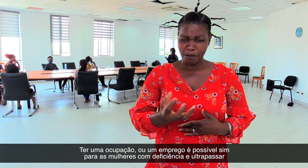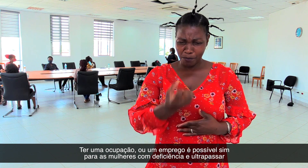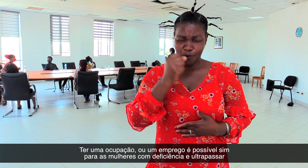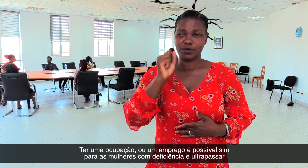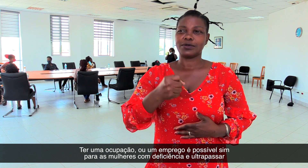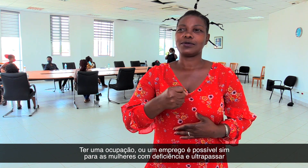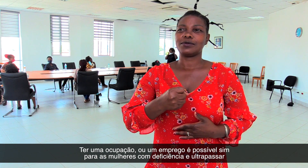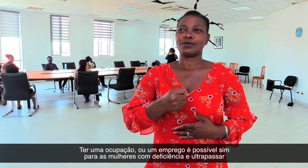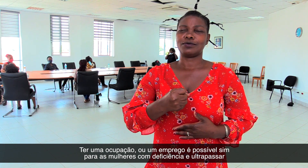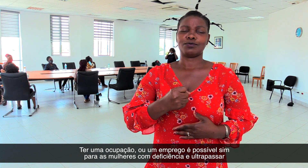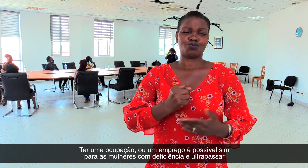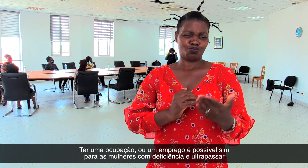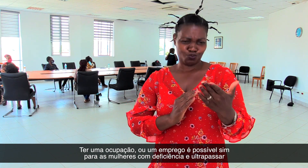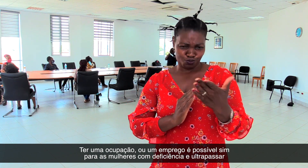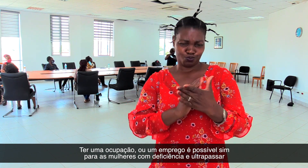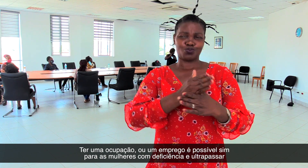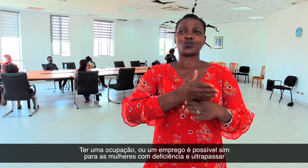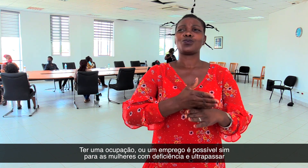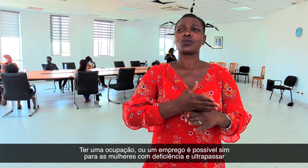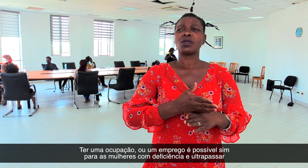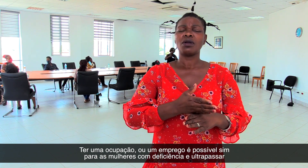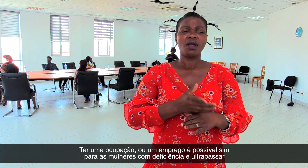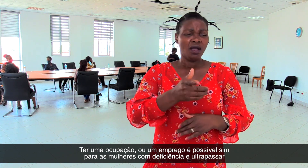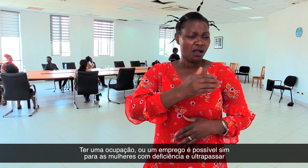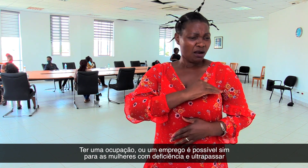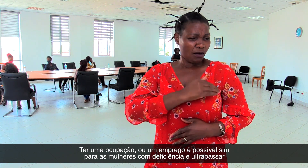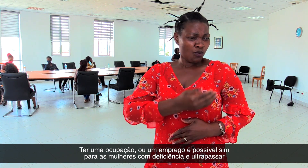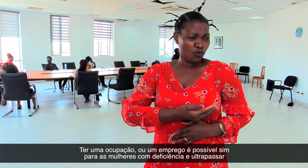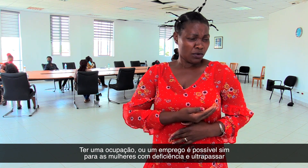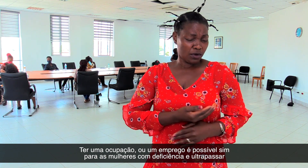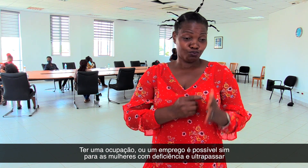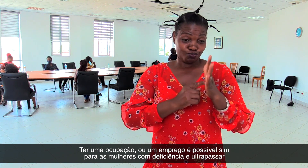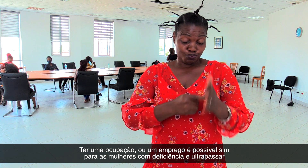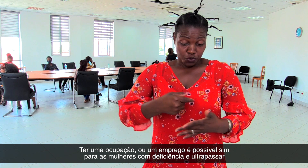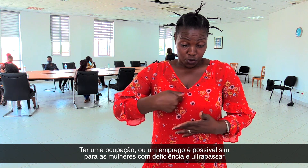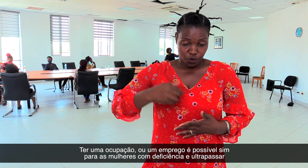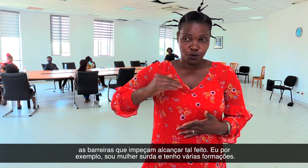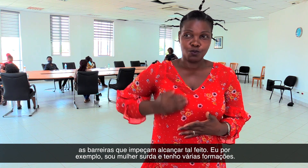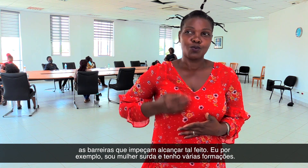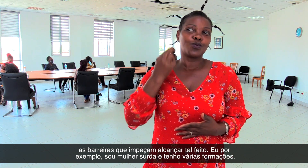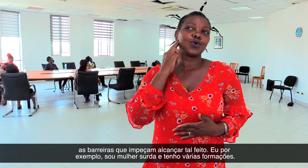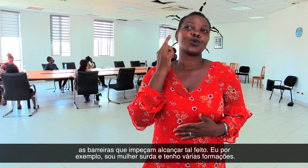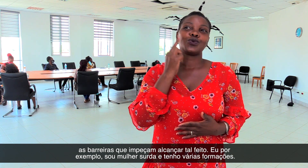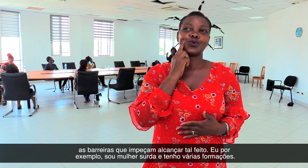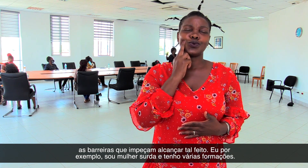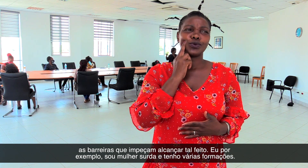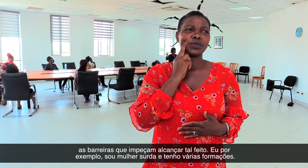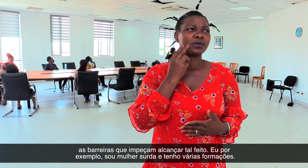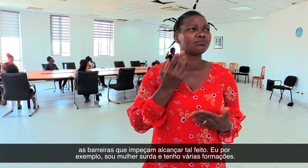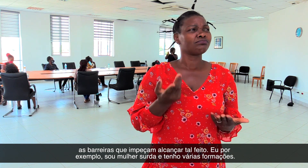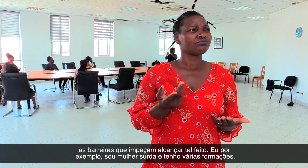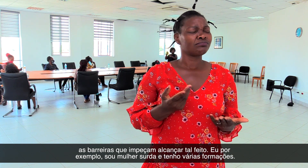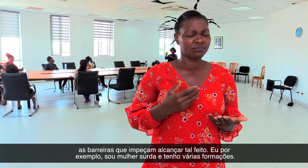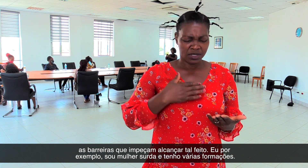Ter uma ocupação ou emprego é possível, sim, para as mulheres com deficiência e ultrapassar as barreiras que